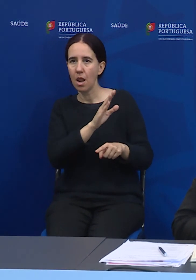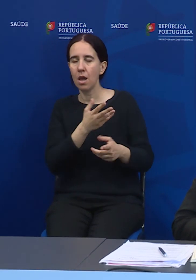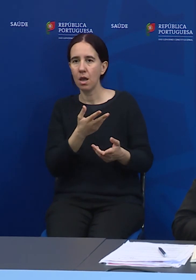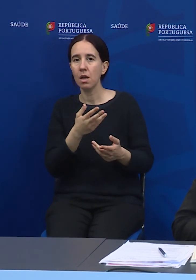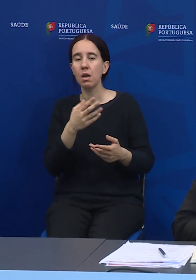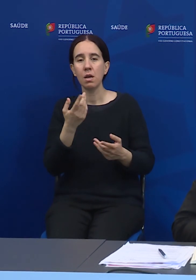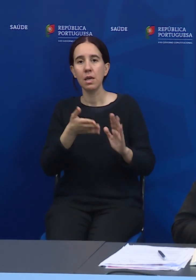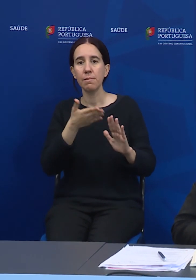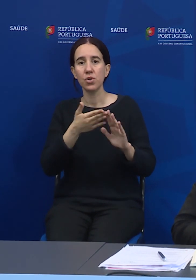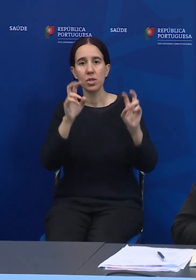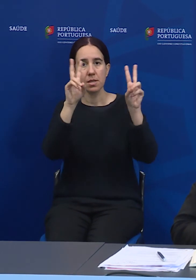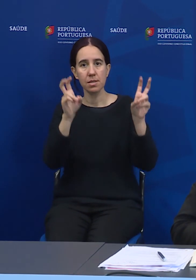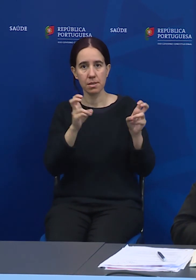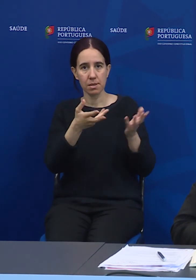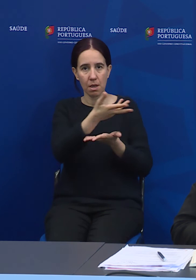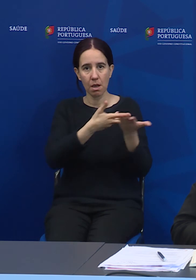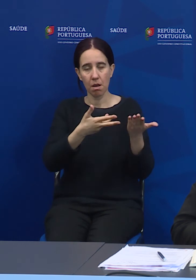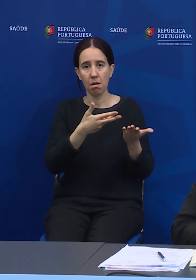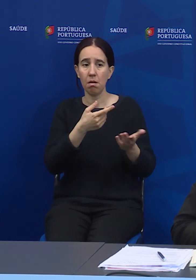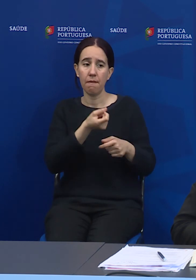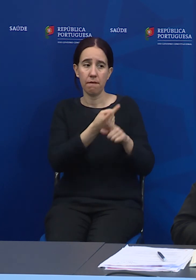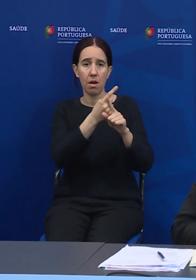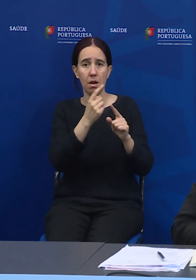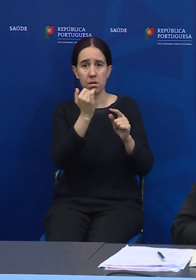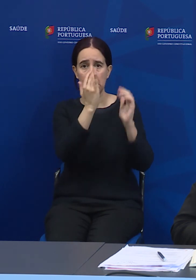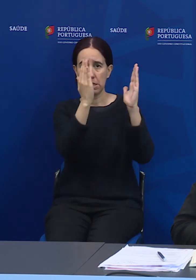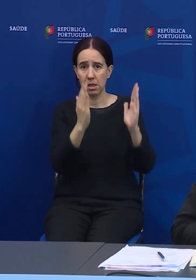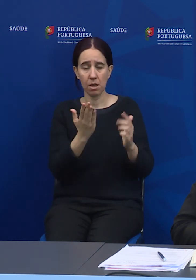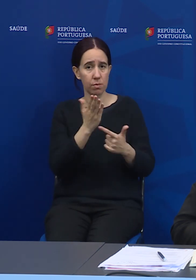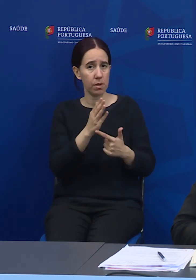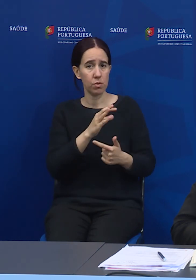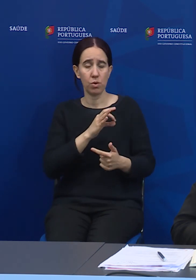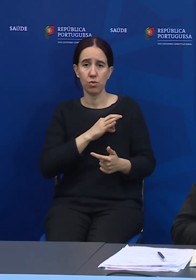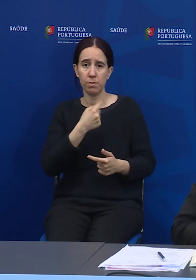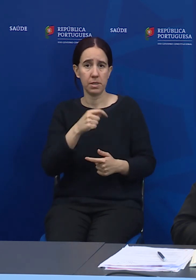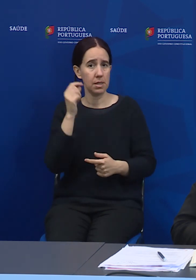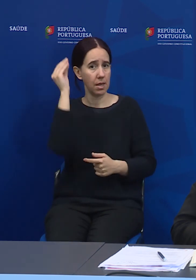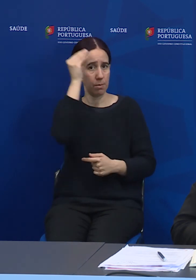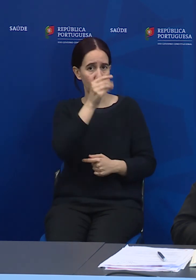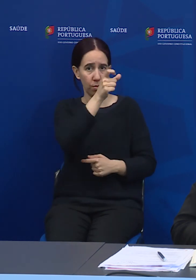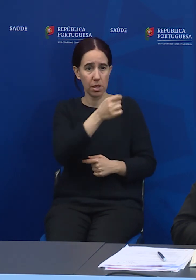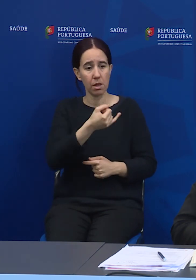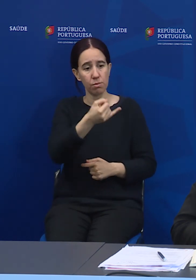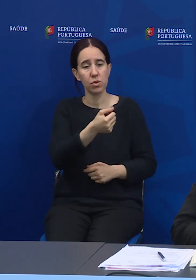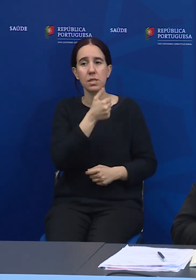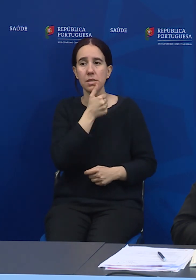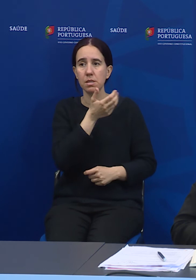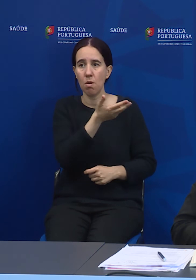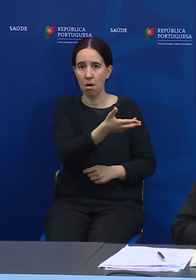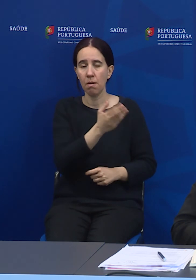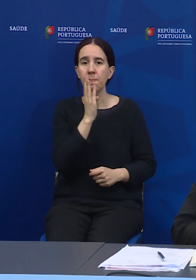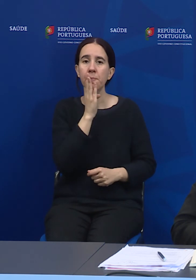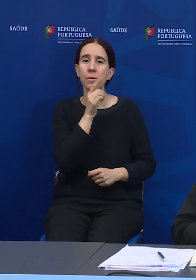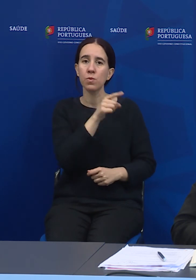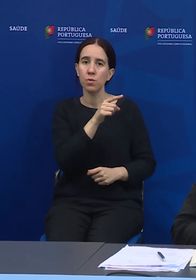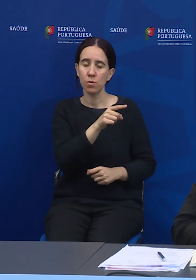do estado de emergência e como tirar a as entidades nomeadamente ao senhor presidente da república depois de tomar decisões em